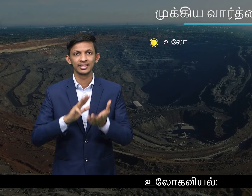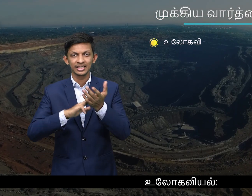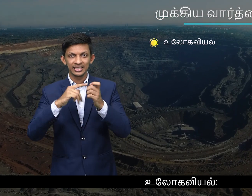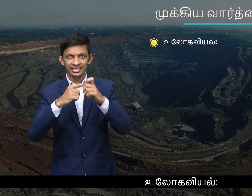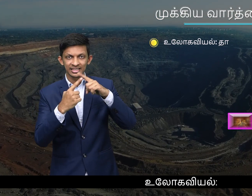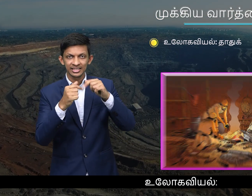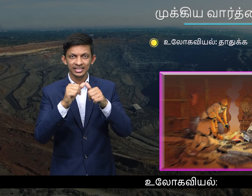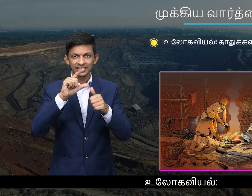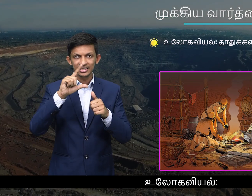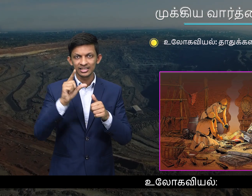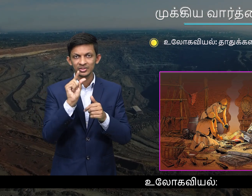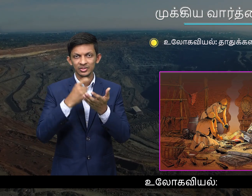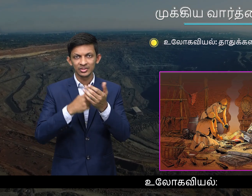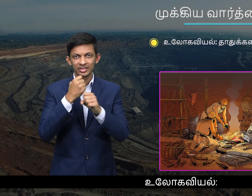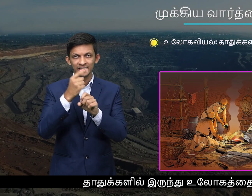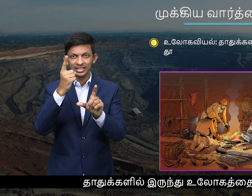உலோகவியல்